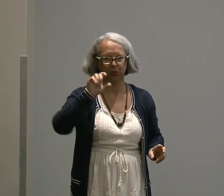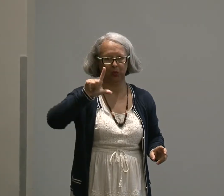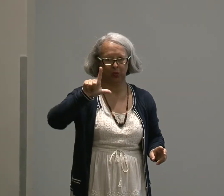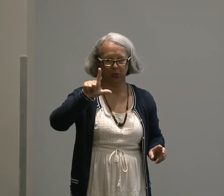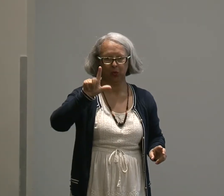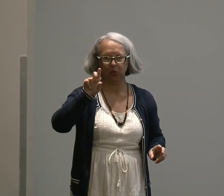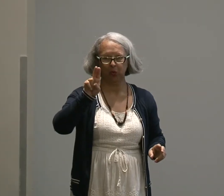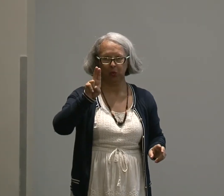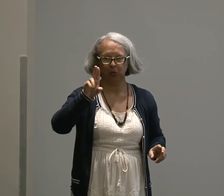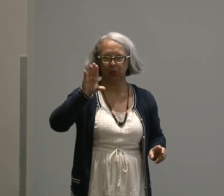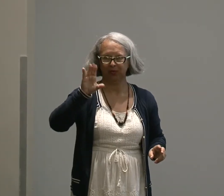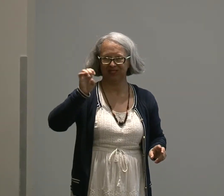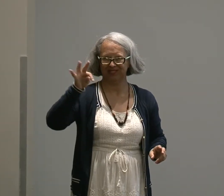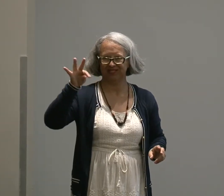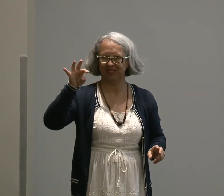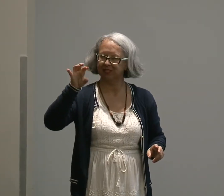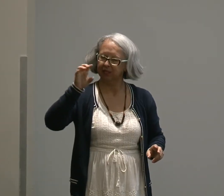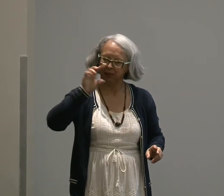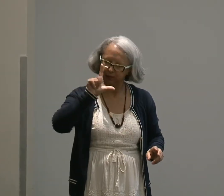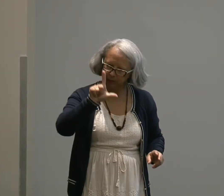foi Brito, Lucinda Brito.